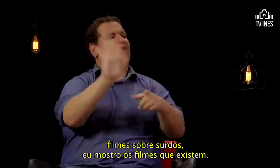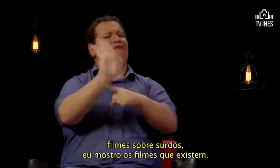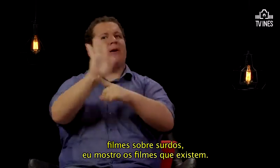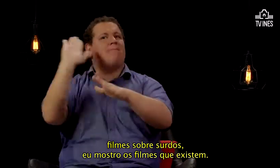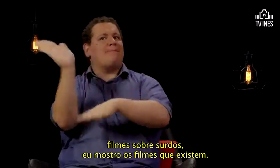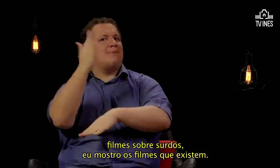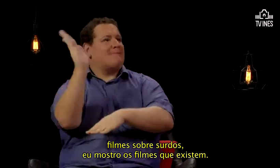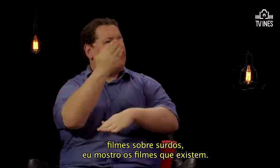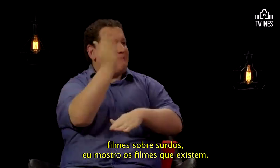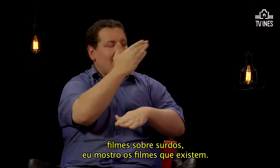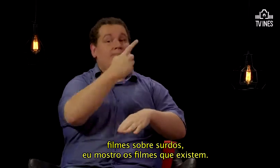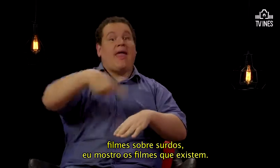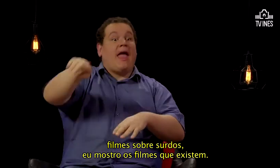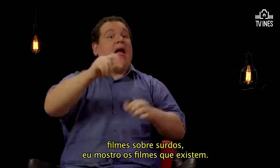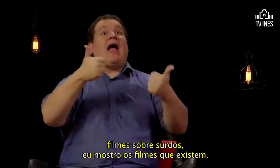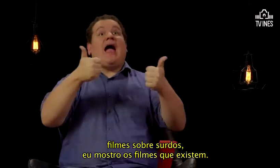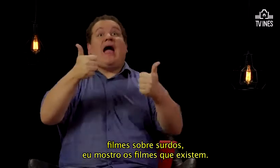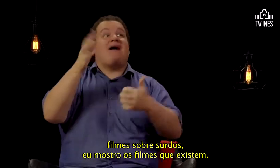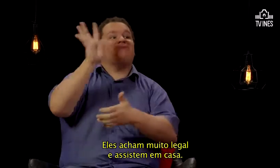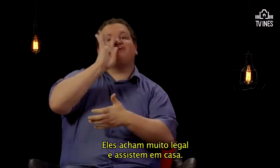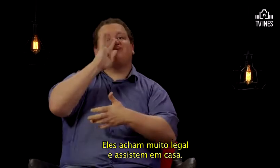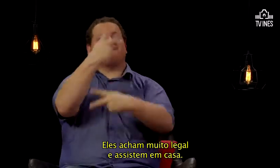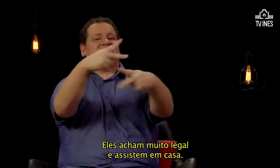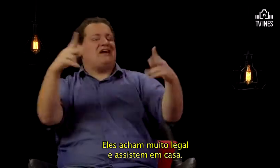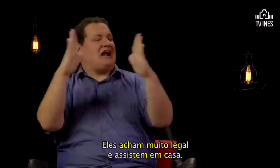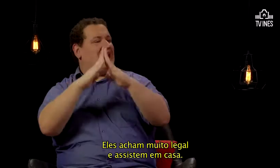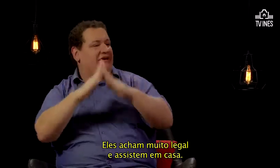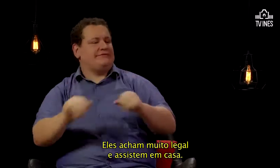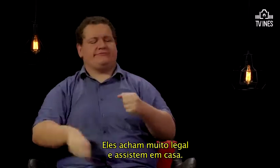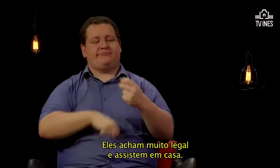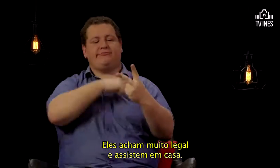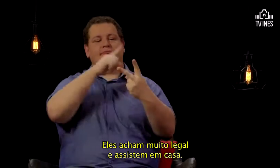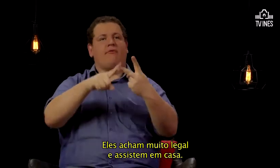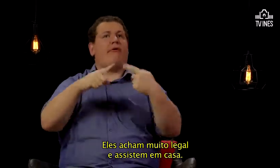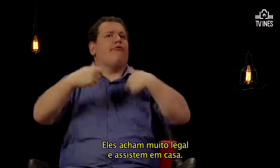eu mostro os filmes que existem. Eles acham muito legal e assistem em casa.